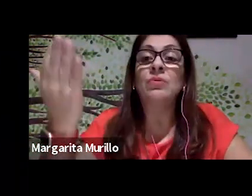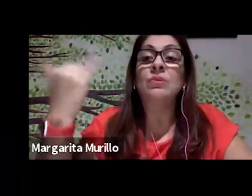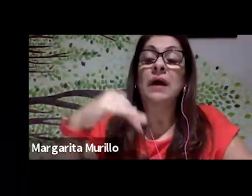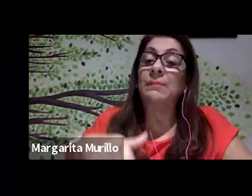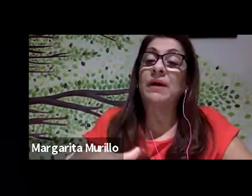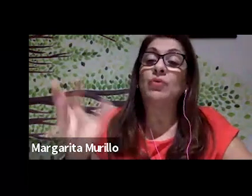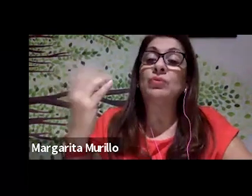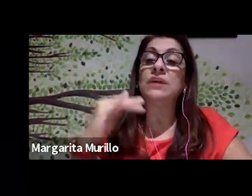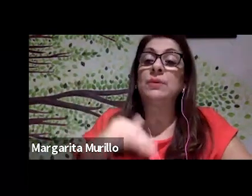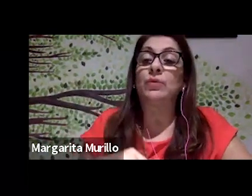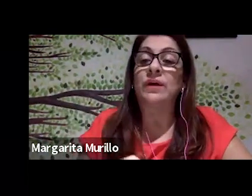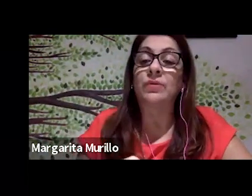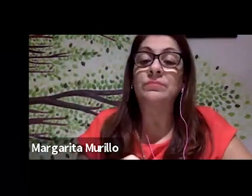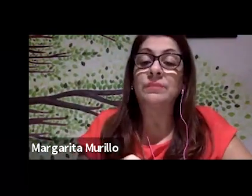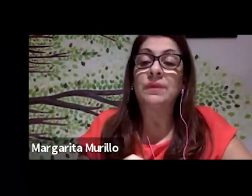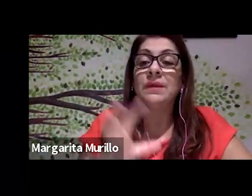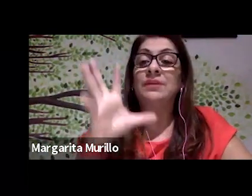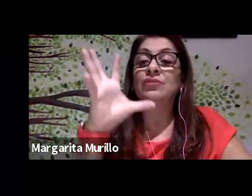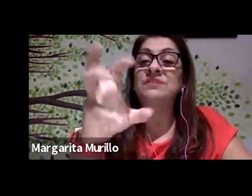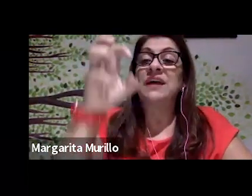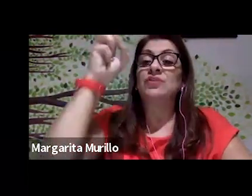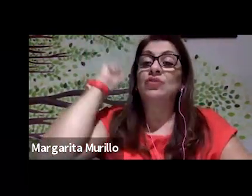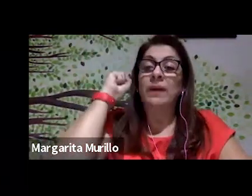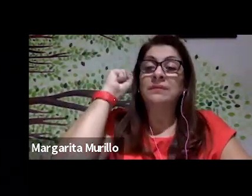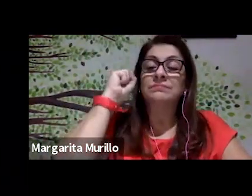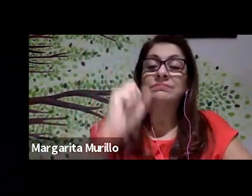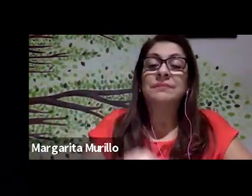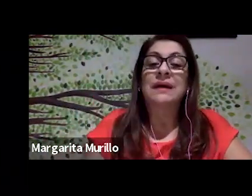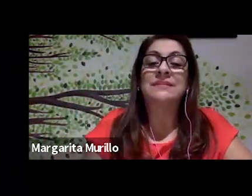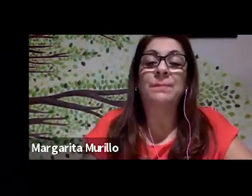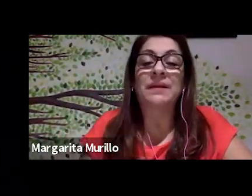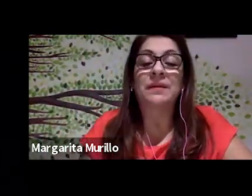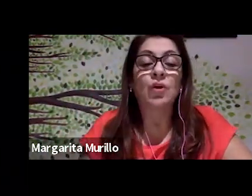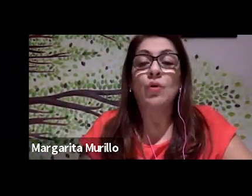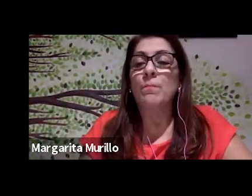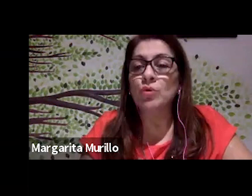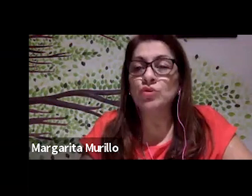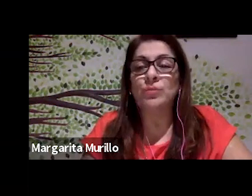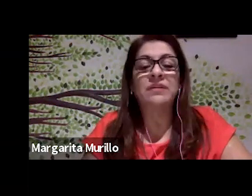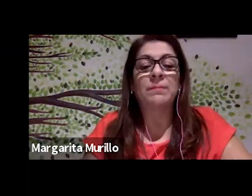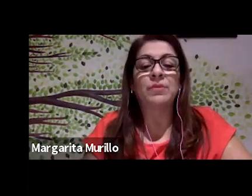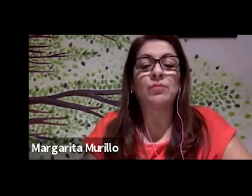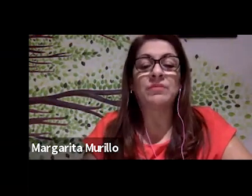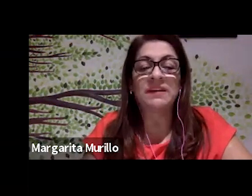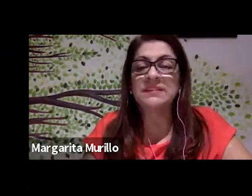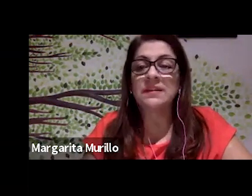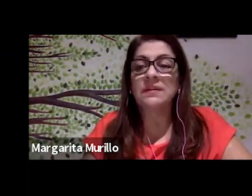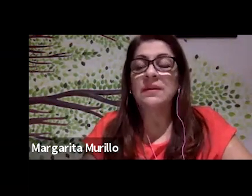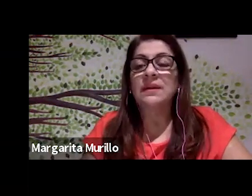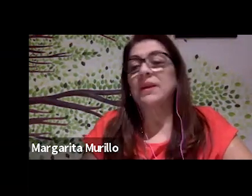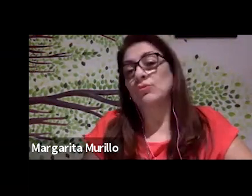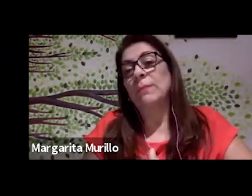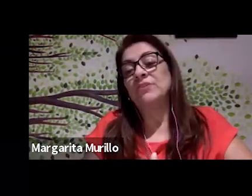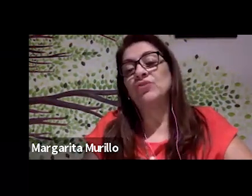validado amado y valorado entonces a ellos los van a atrapar mucho más rápido y más fácil